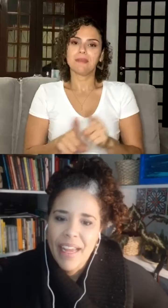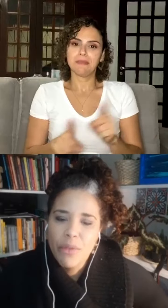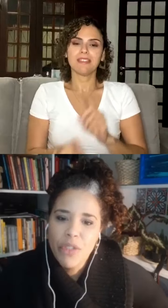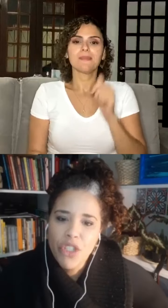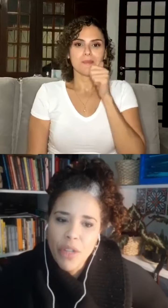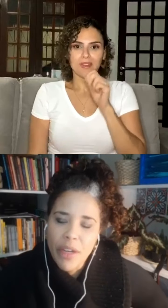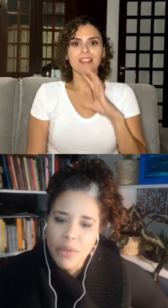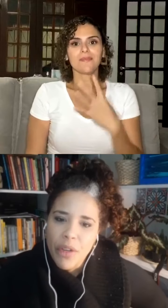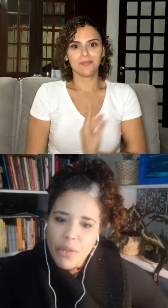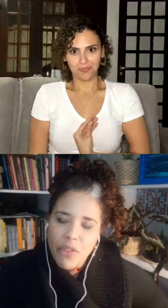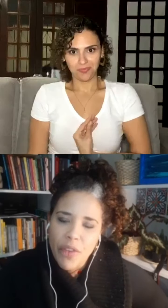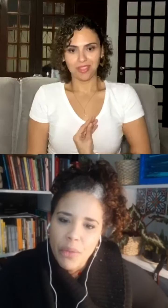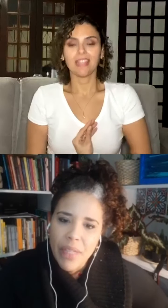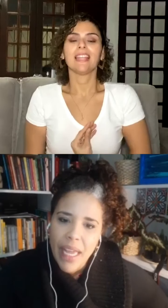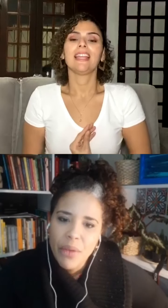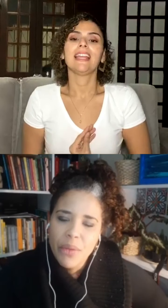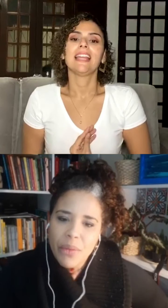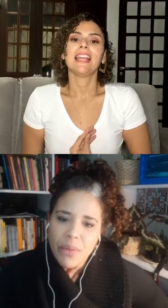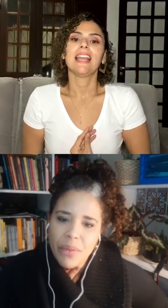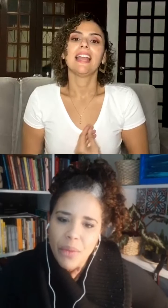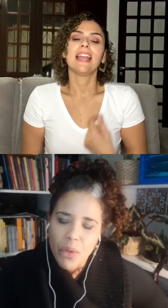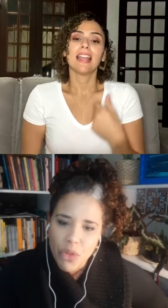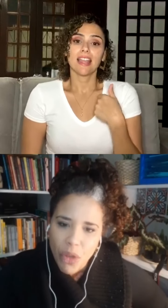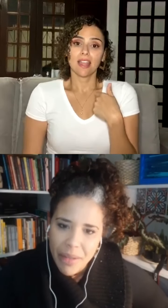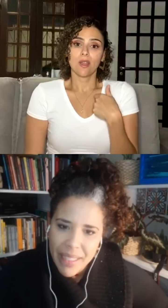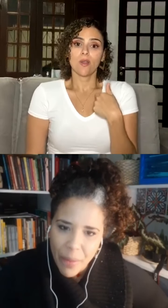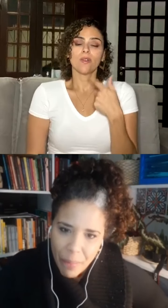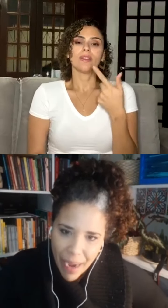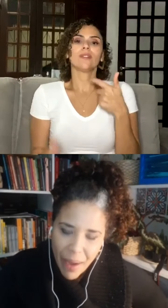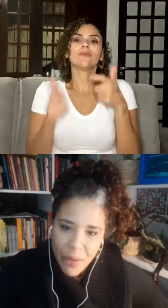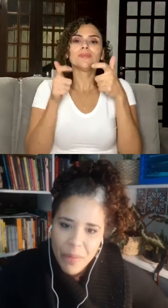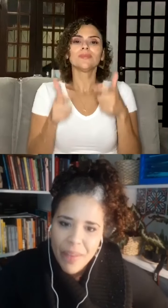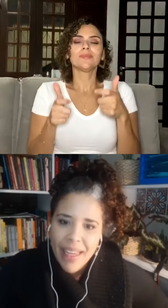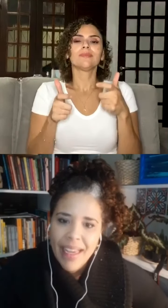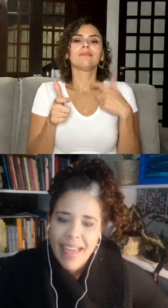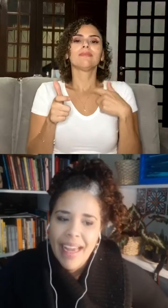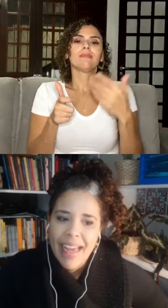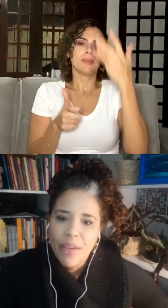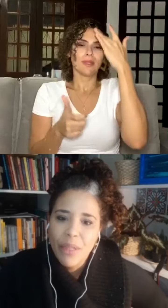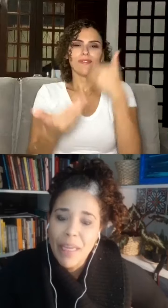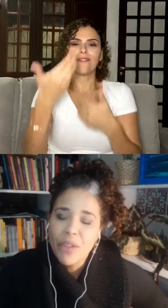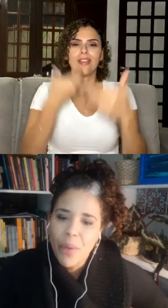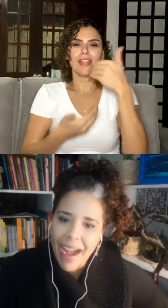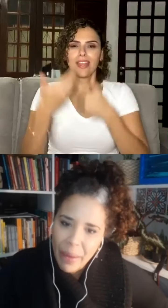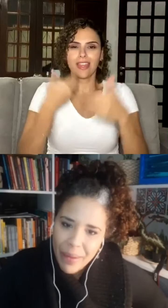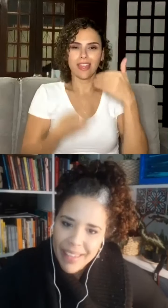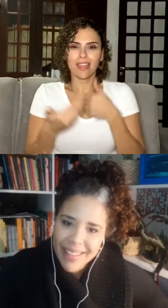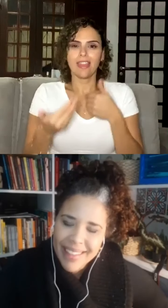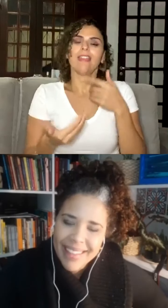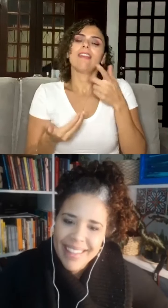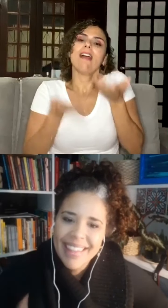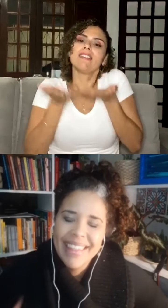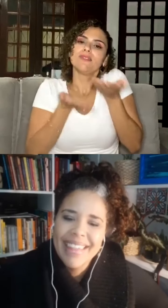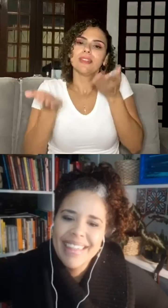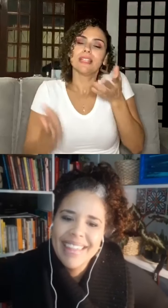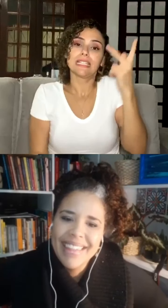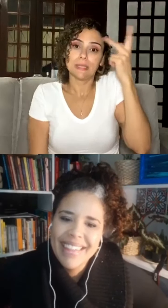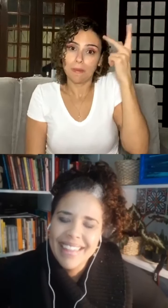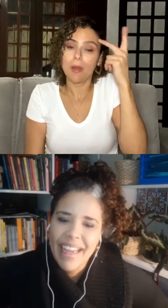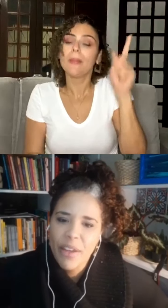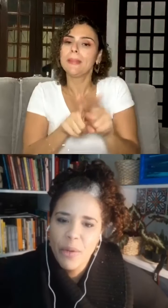Eu tenho um consultório em São Paulo, eu também dou aula,